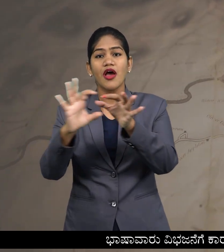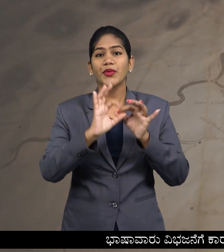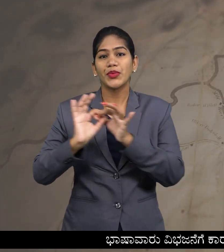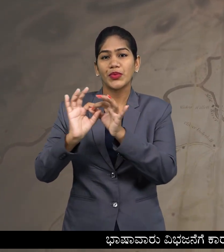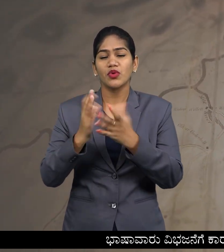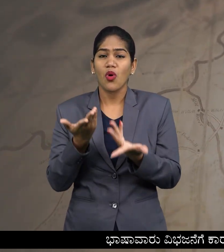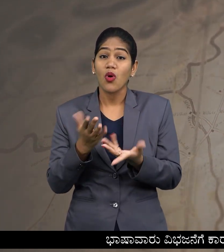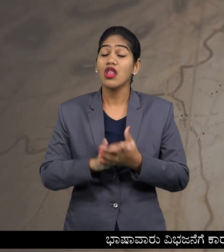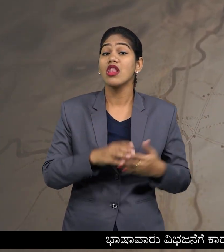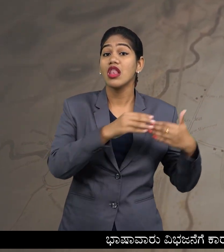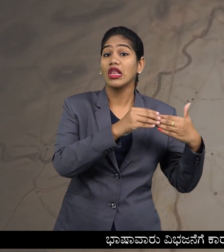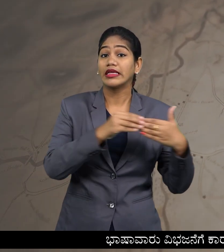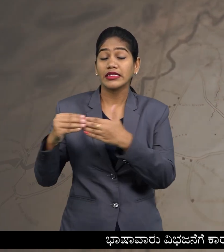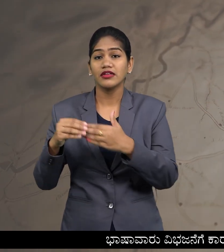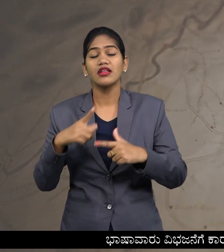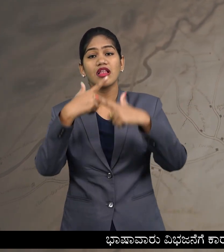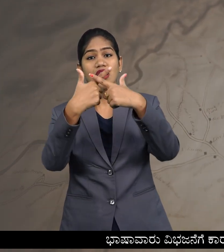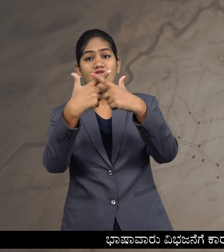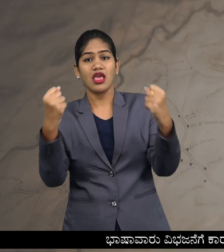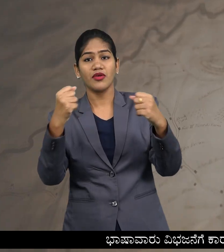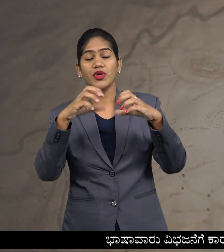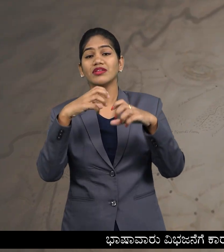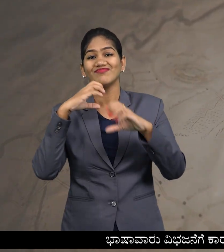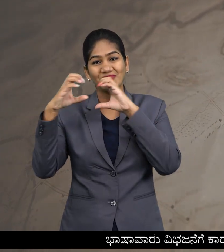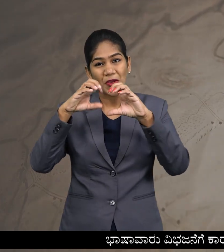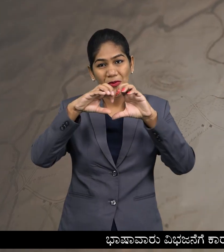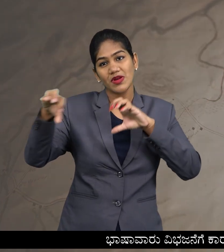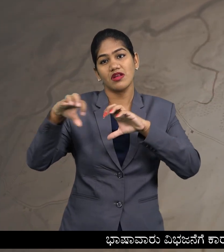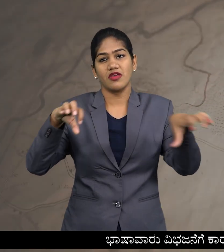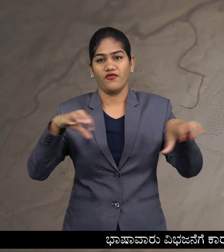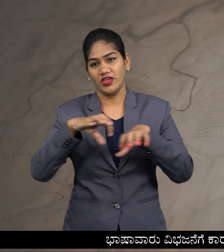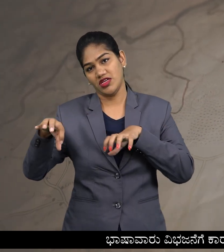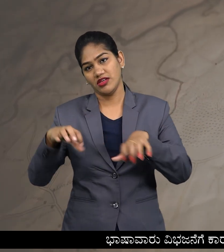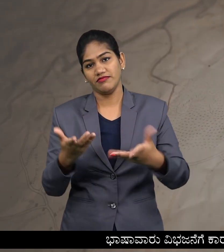ಭಾಷಾವಾರು ವಿಭಜನೆಗೆ ಕಾರಣವಾಗಬಹುದೇ ಎಂಬ ಆತಂಕವಿತ್ತು.